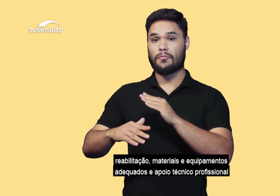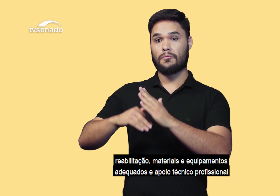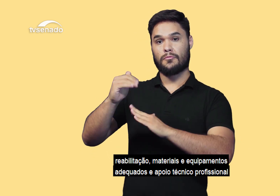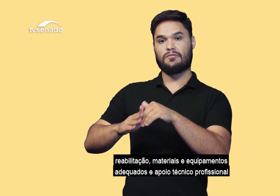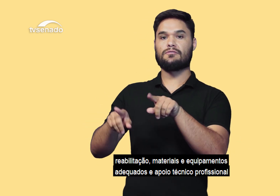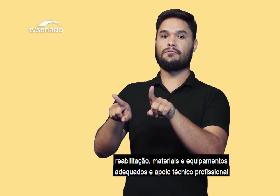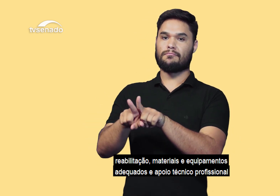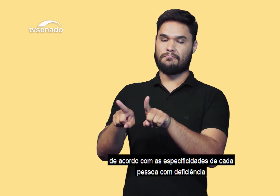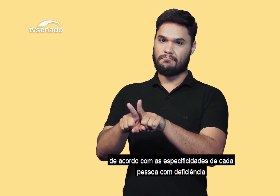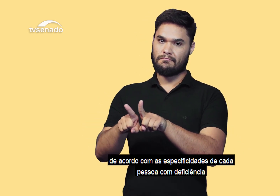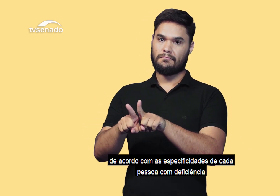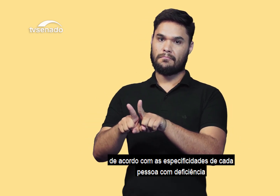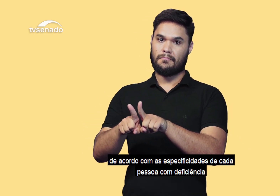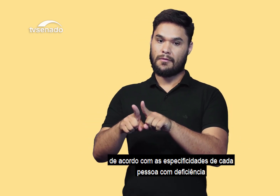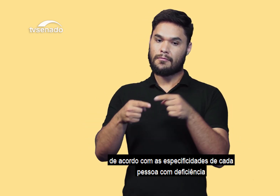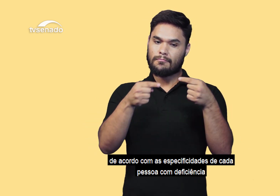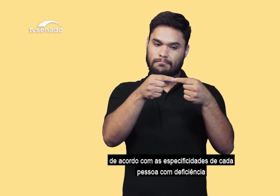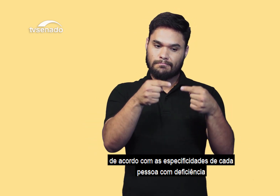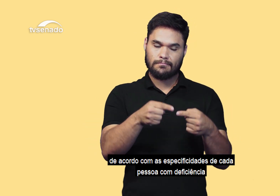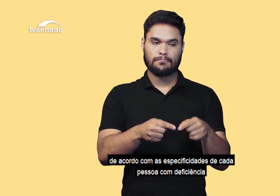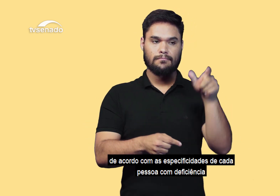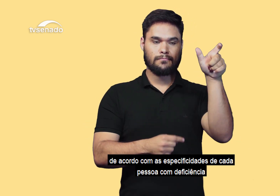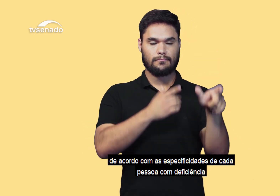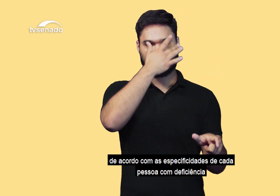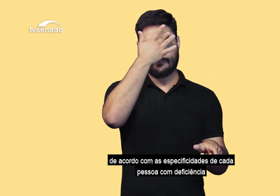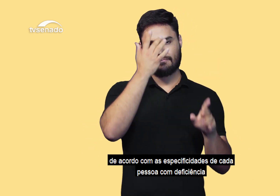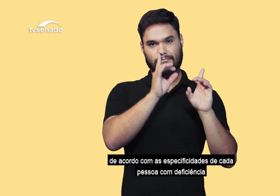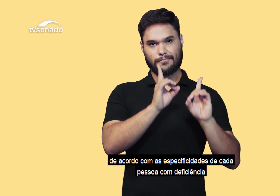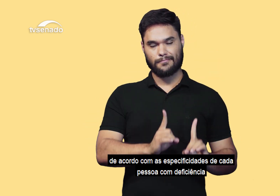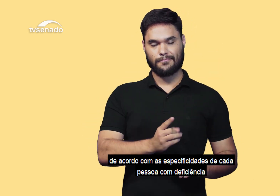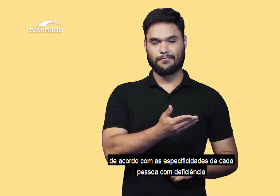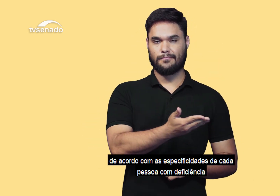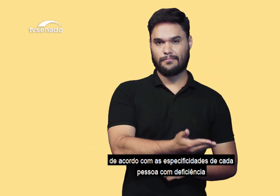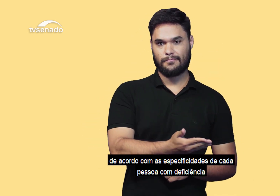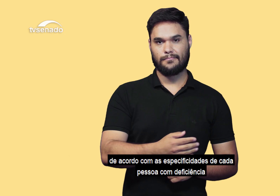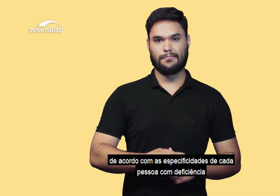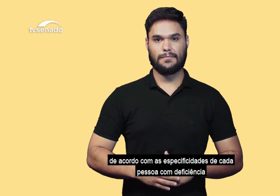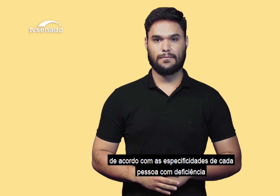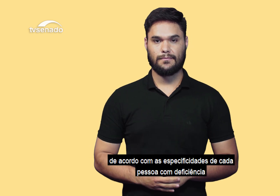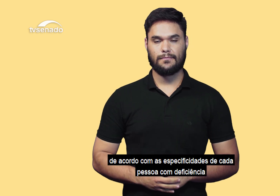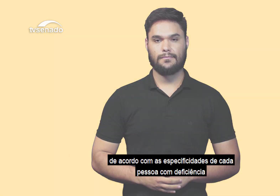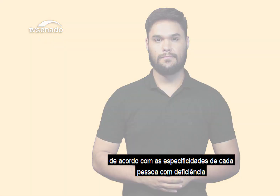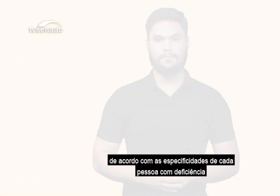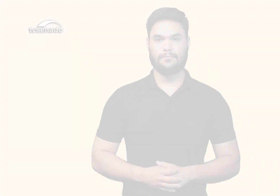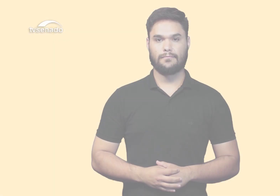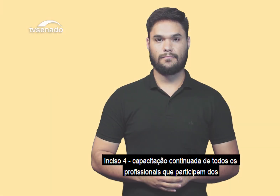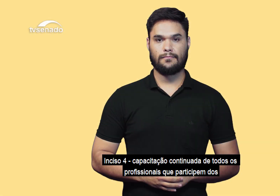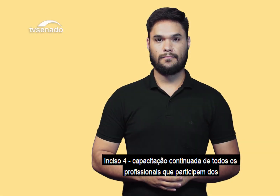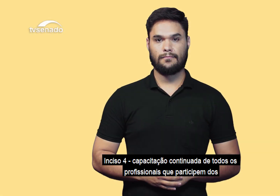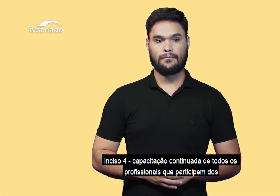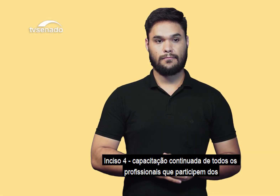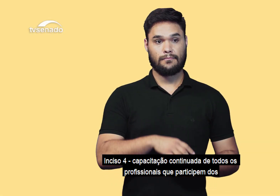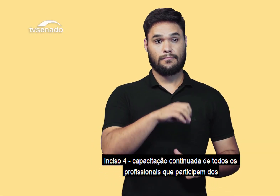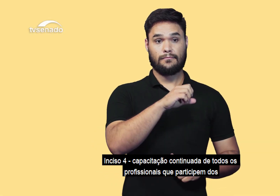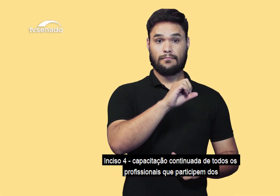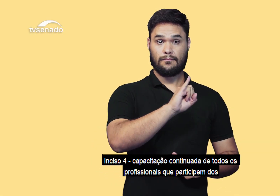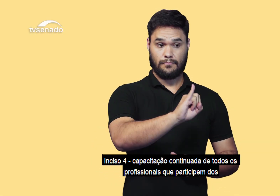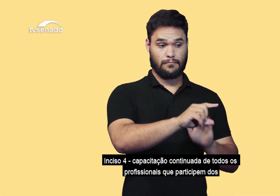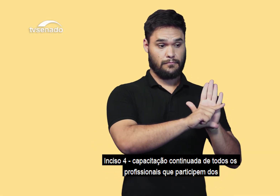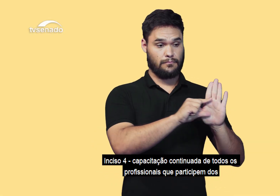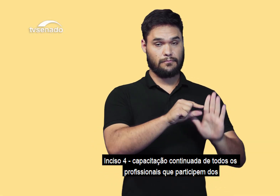técnico profissional de acordo com as especificidades de cada pessoa com deficiência. Inciso 4.